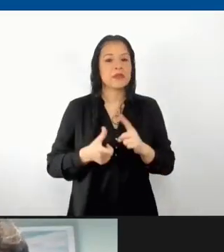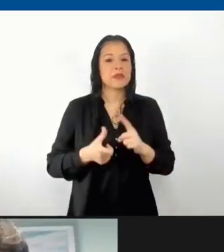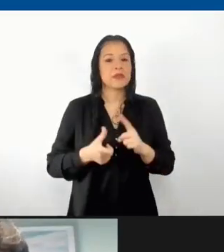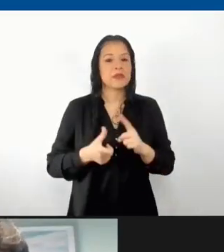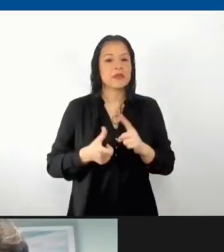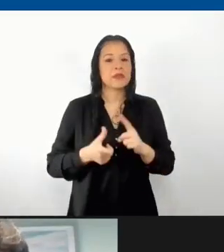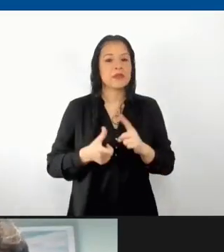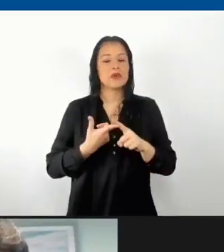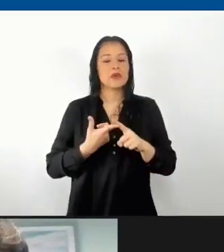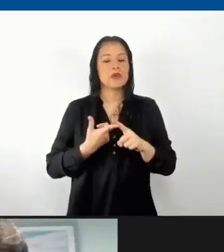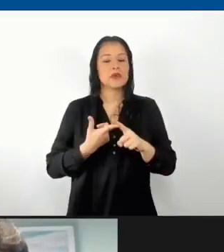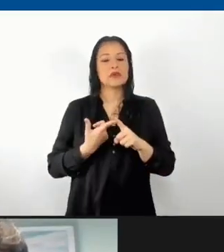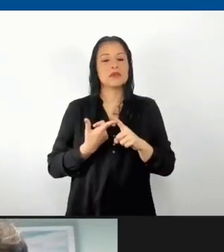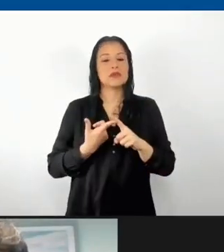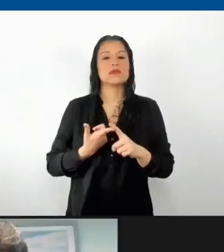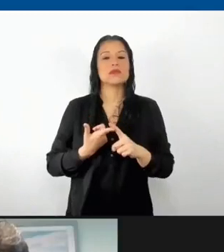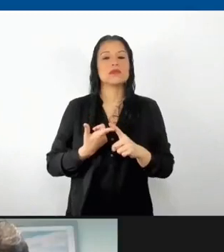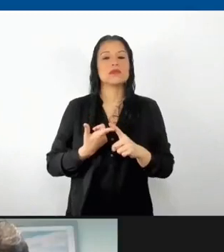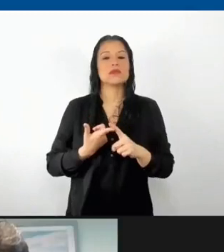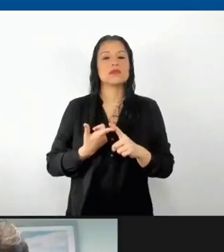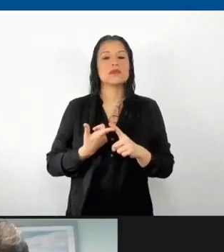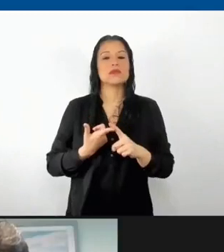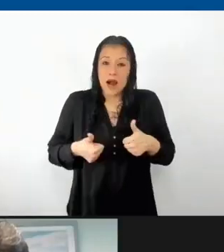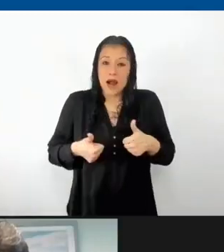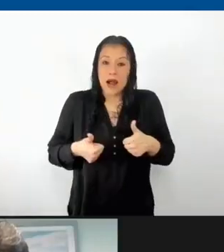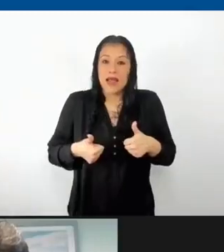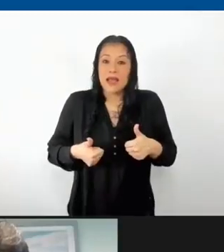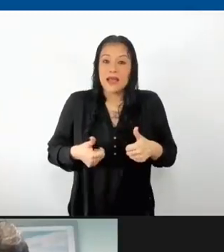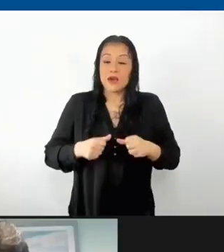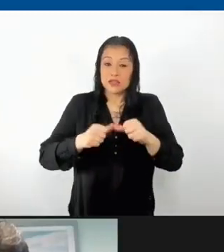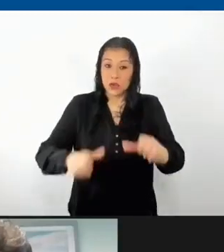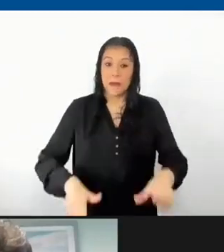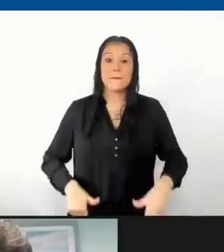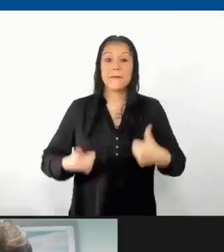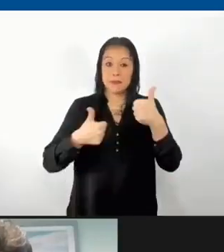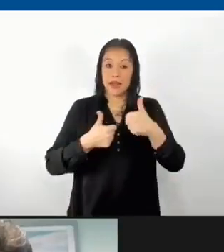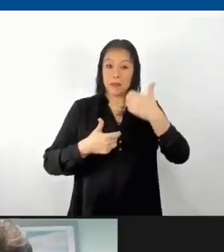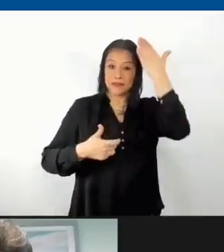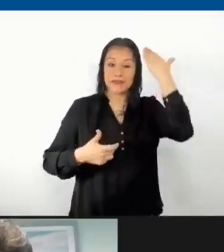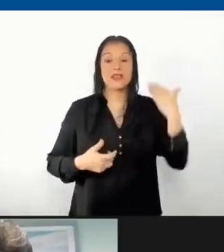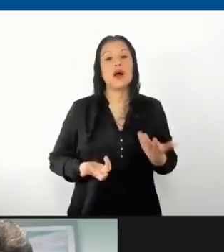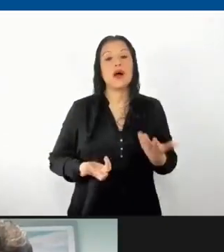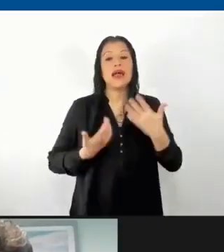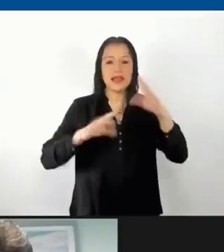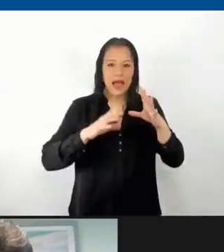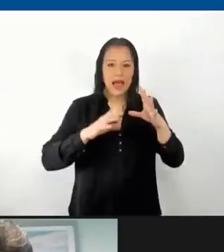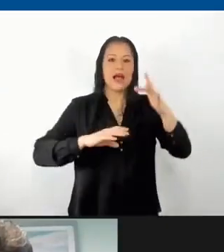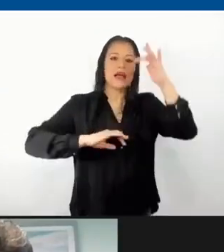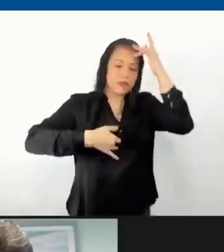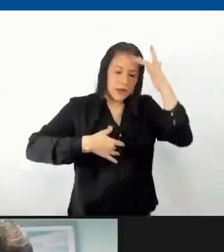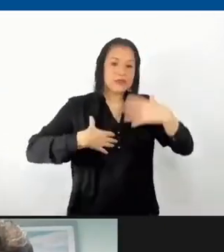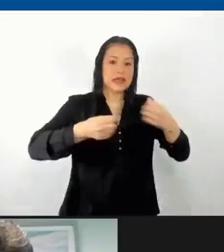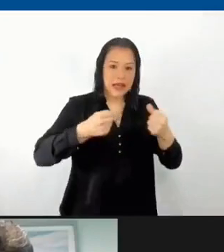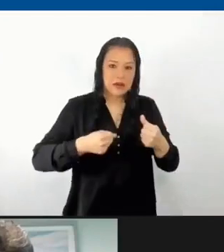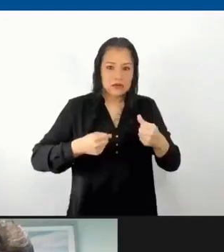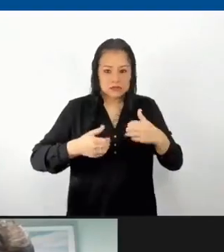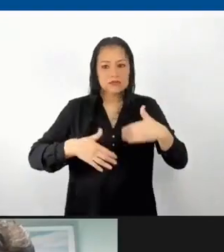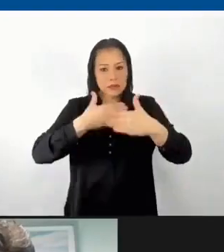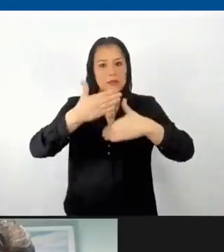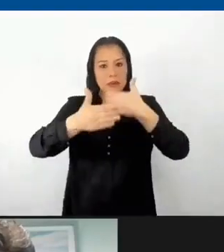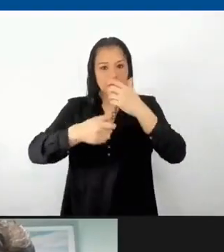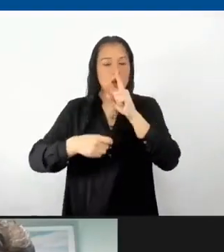más antiguos de COVID-19, los que salieron en la China, tienen ya 1 año y medio de haber pasado. Pero todavía no han salido